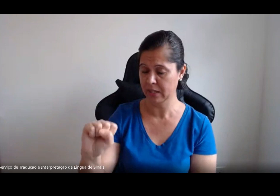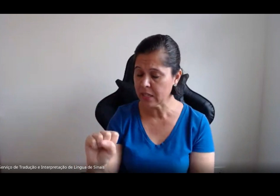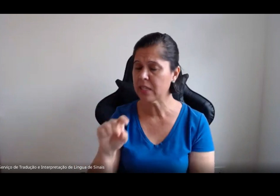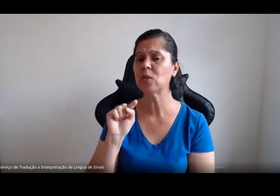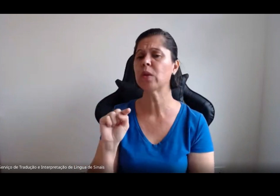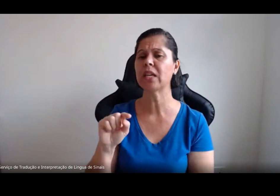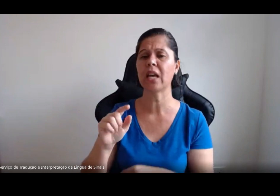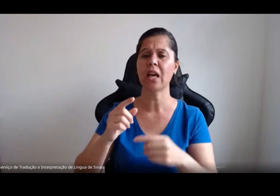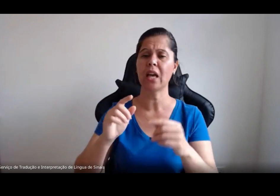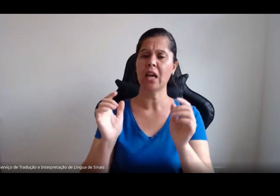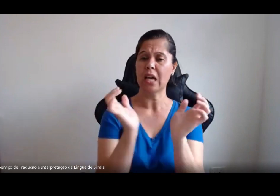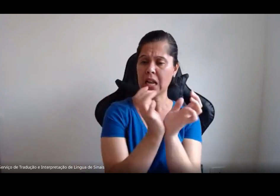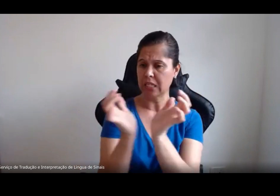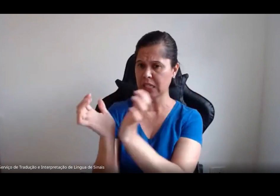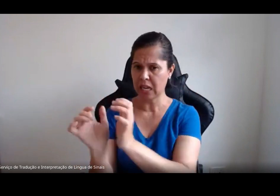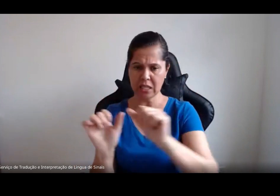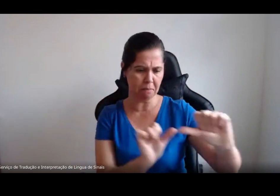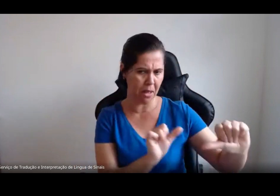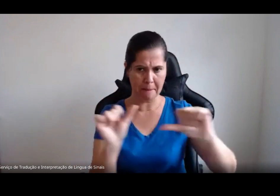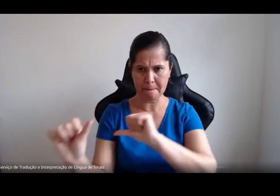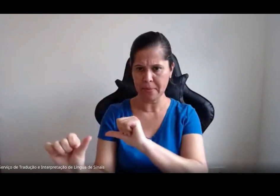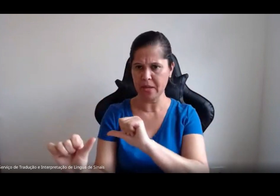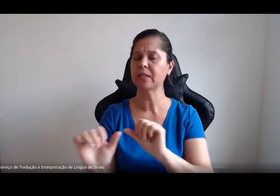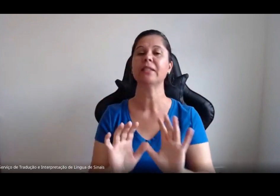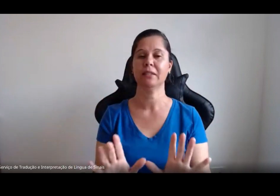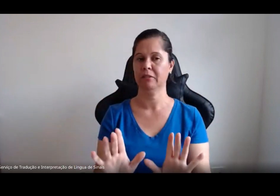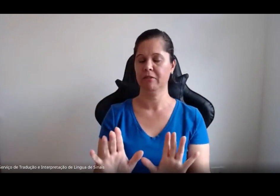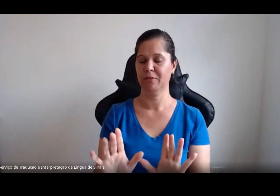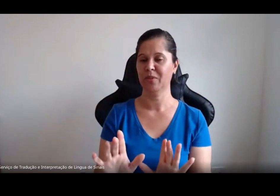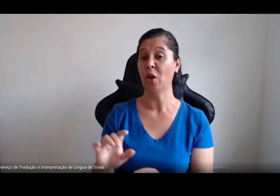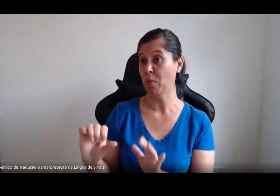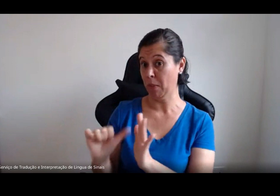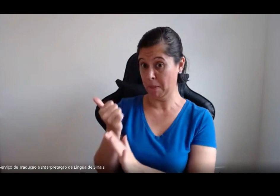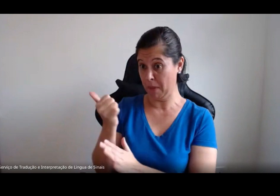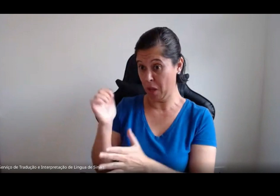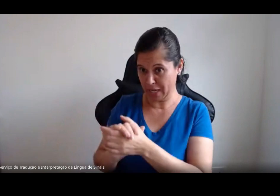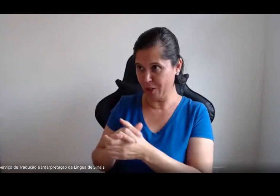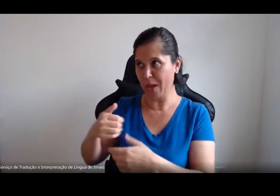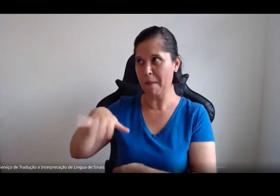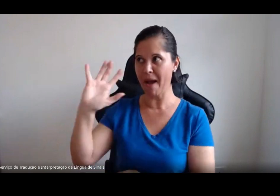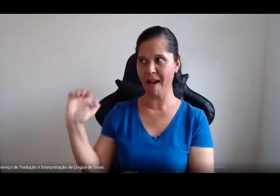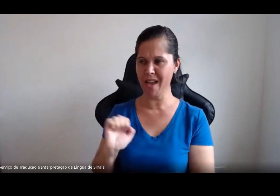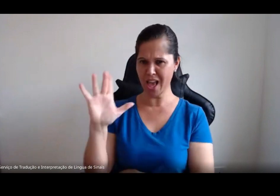não implica somente em ascender social e financeiramente. Meu primeiro marido era muito mais rico do que esse aqui.